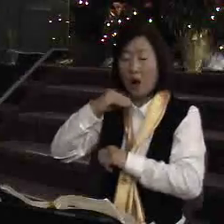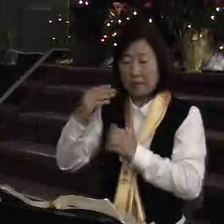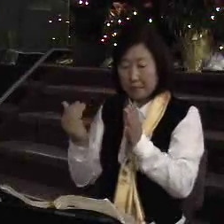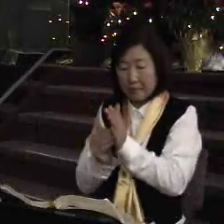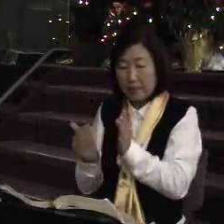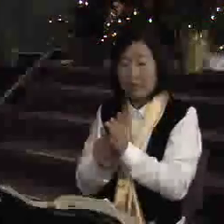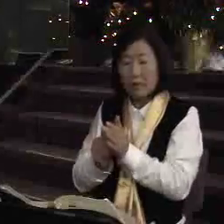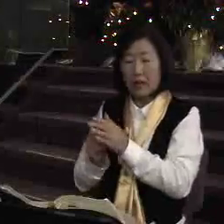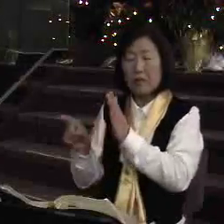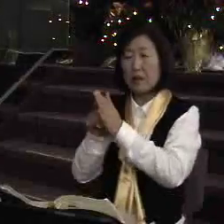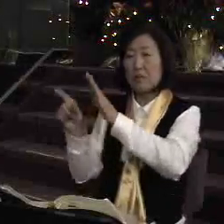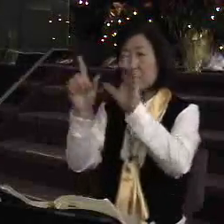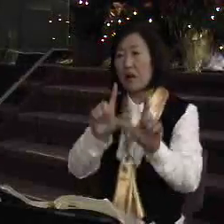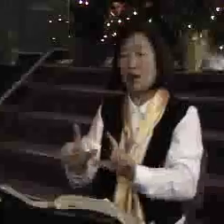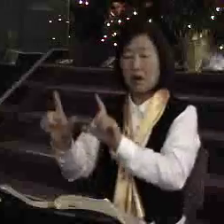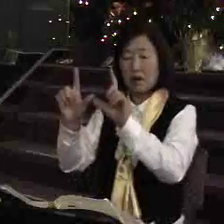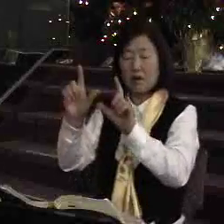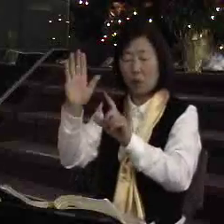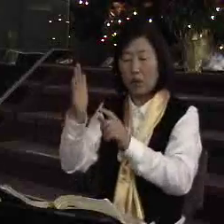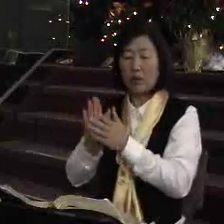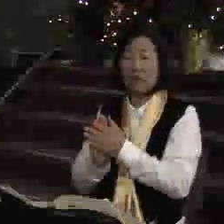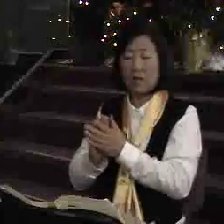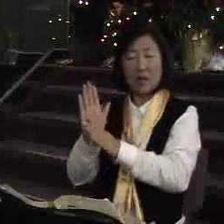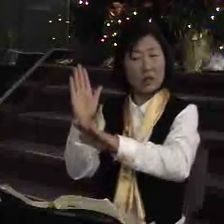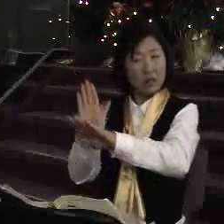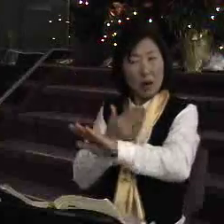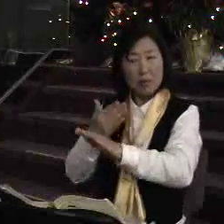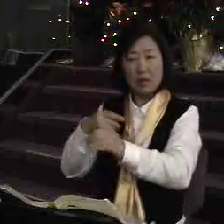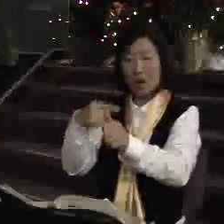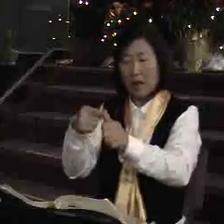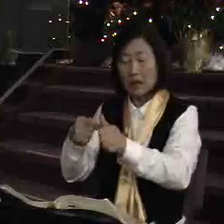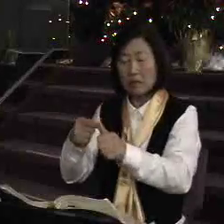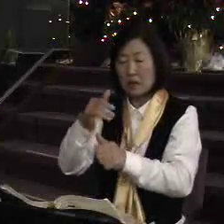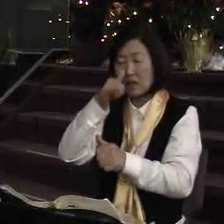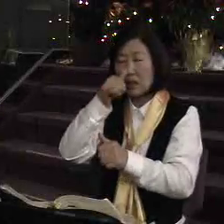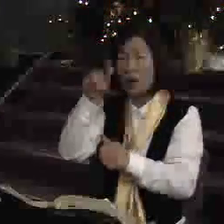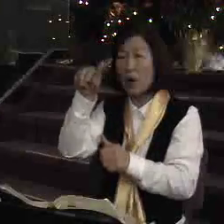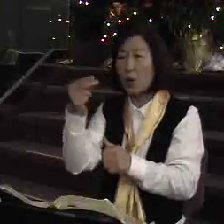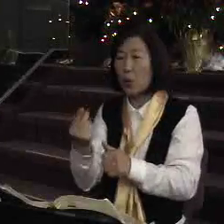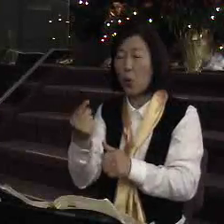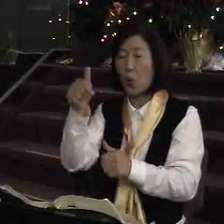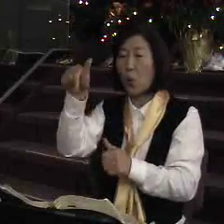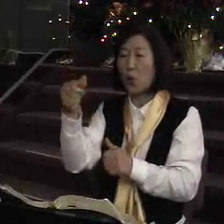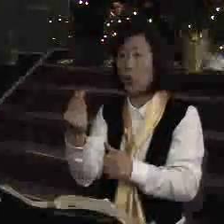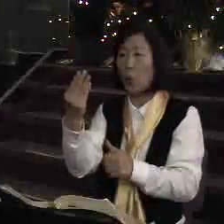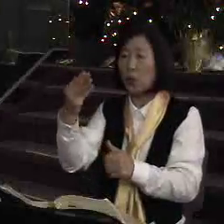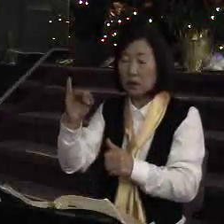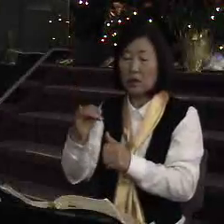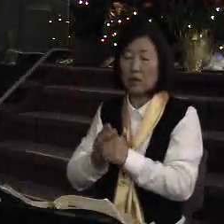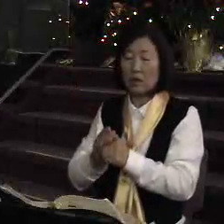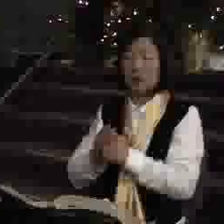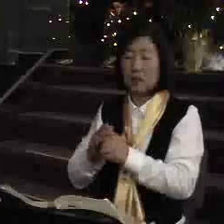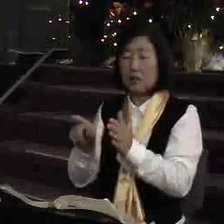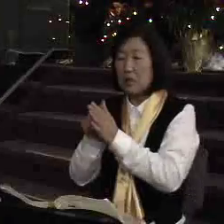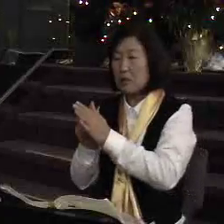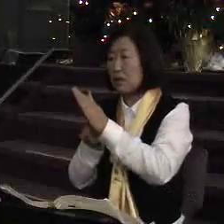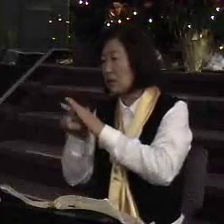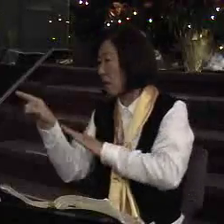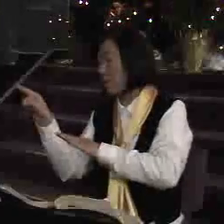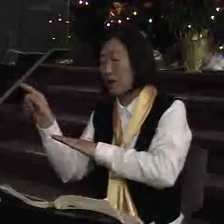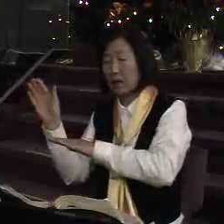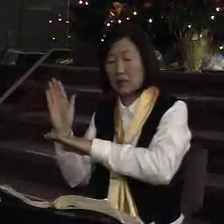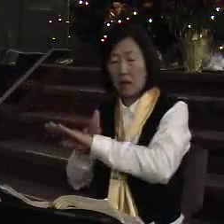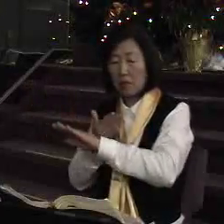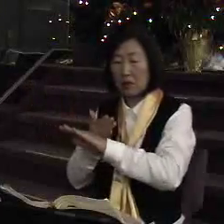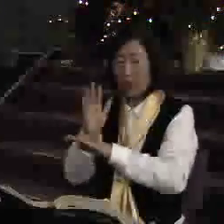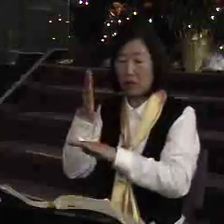사는 것인데, 이 잘못된 교리, 잘못된 가르침이 우리의 신앙을 삐뚤어 나가게 만들고 이것은 영혼에 독을